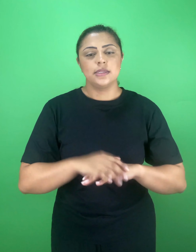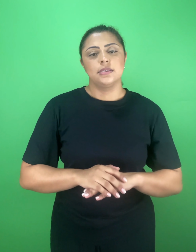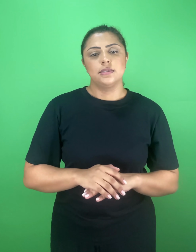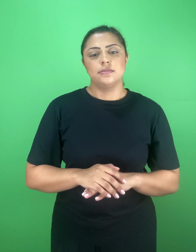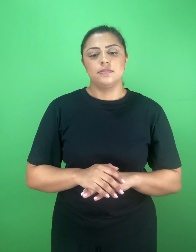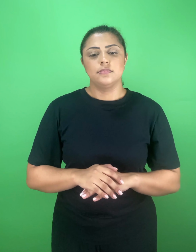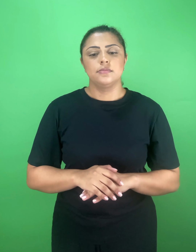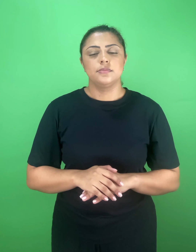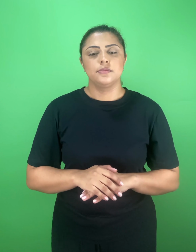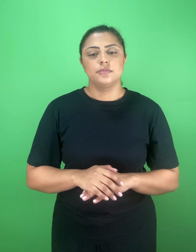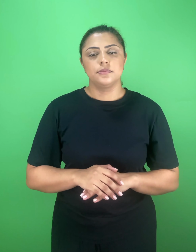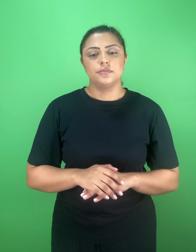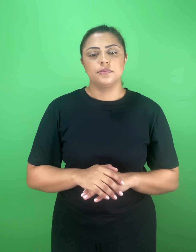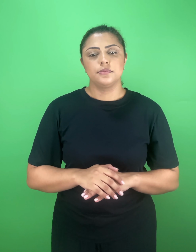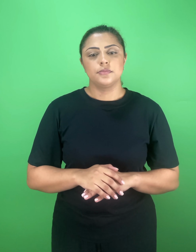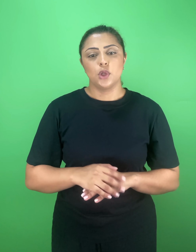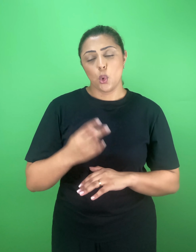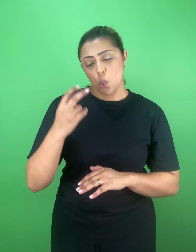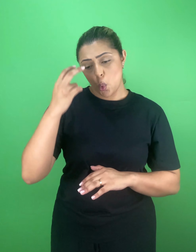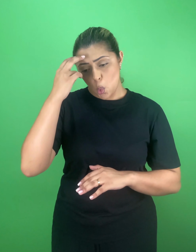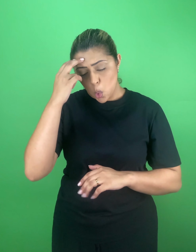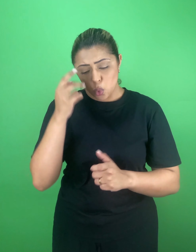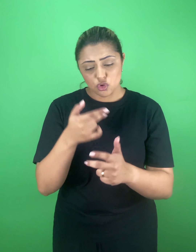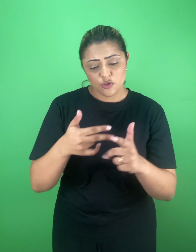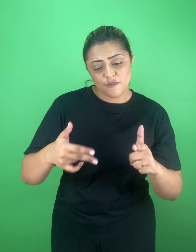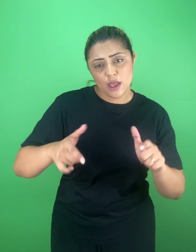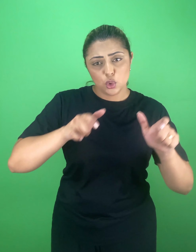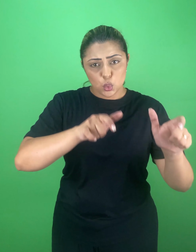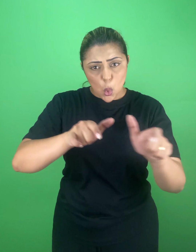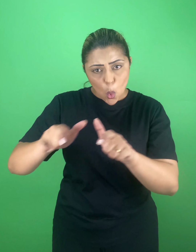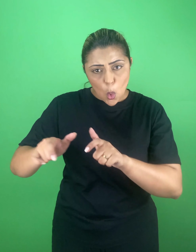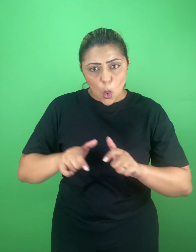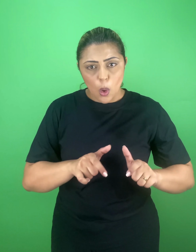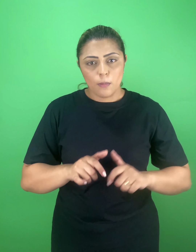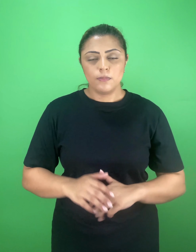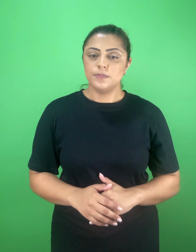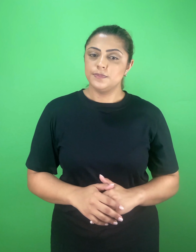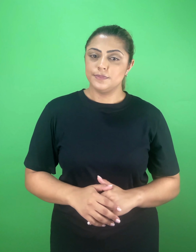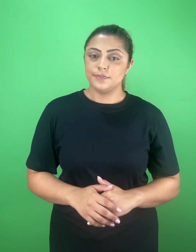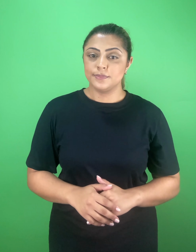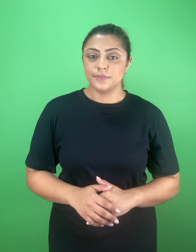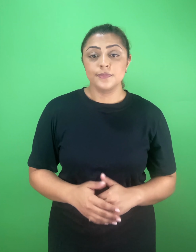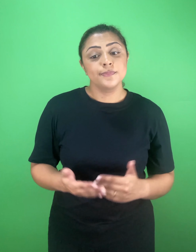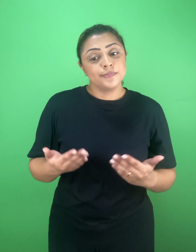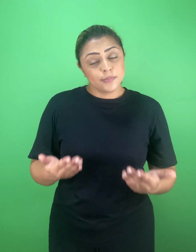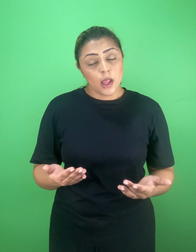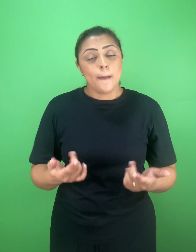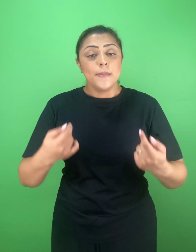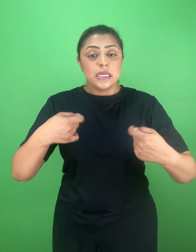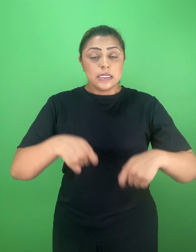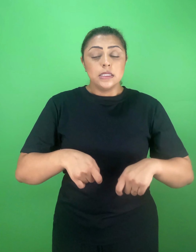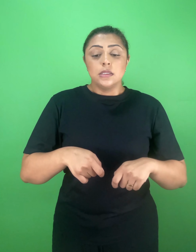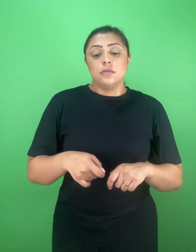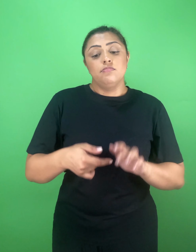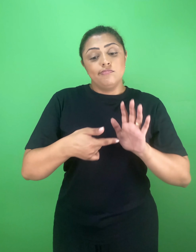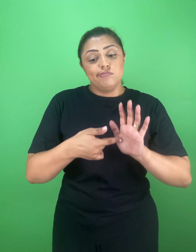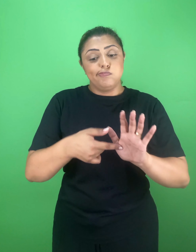iniciativas culturais locais Nesta categoria, obrigatoriamente, como resultado final do projeto o